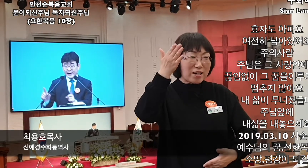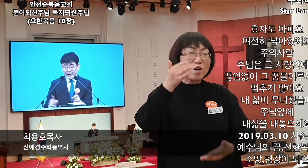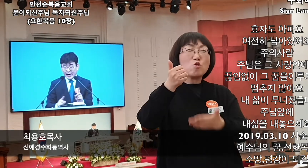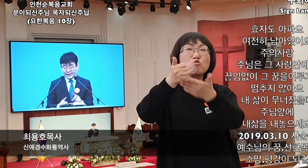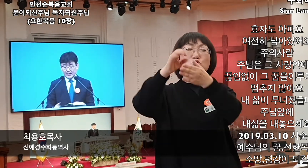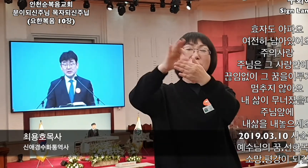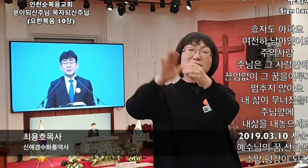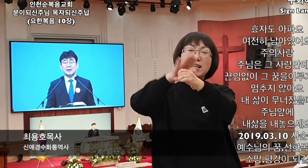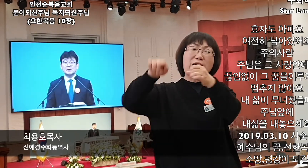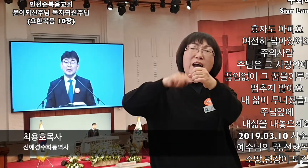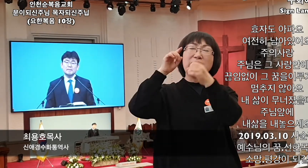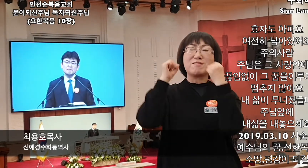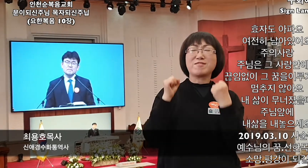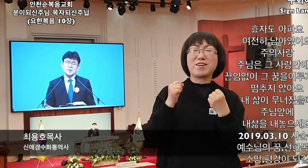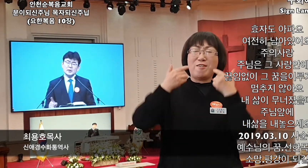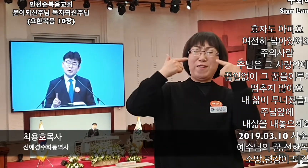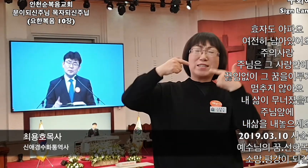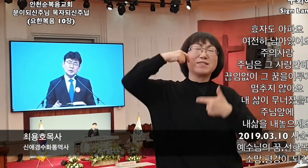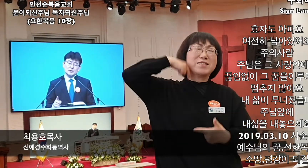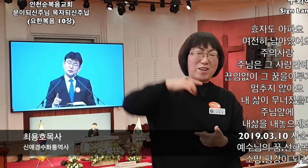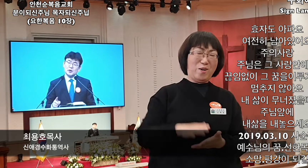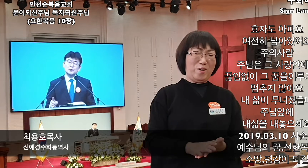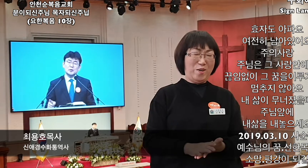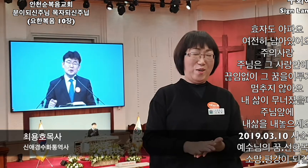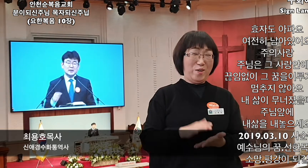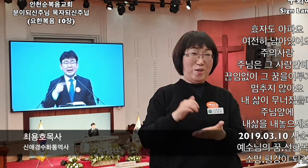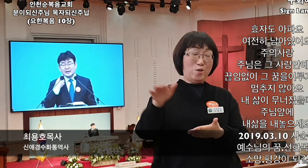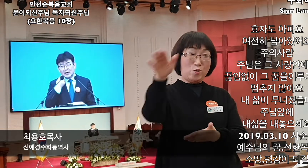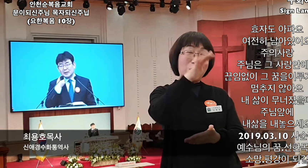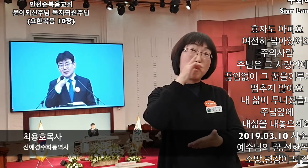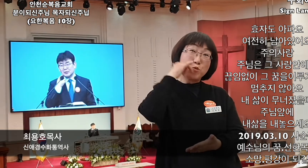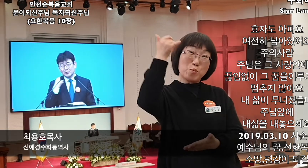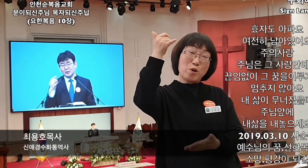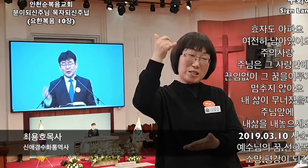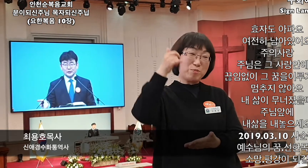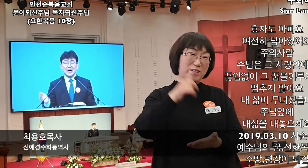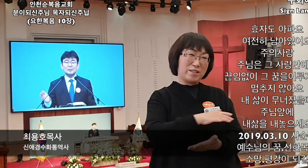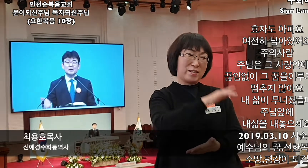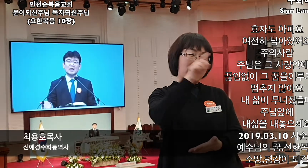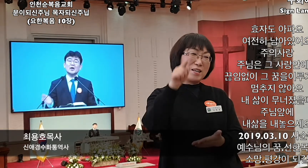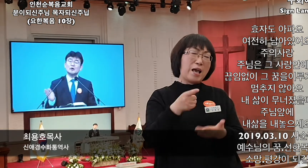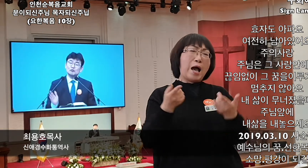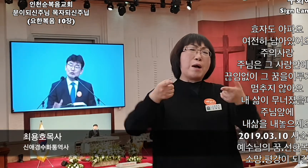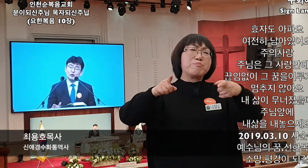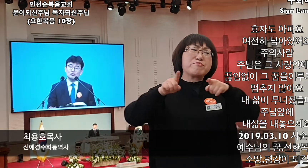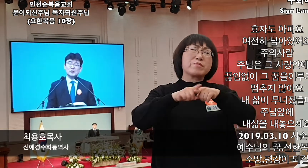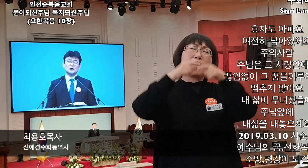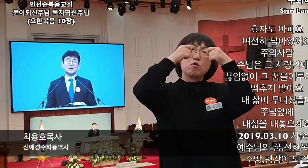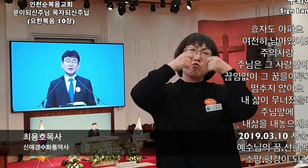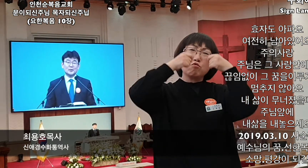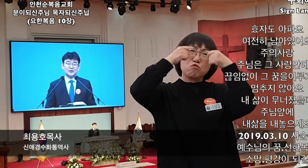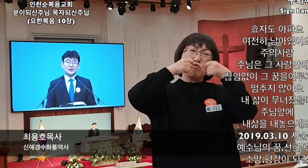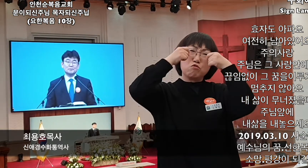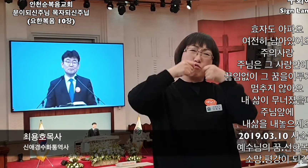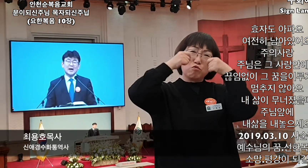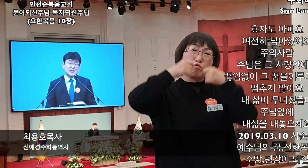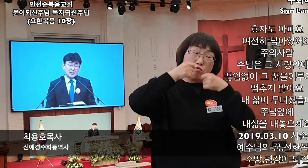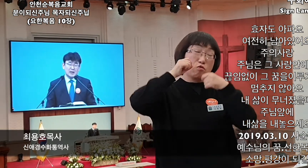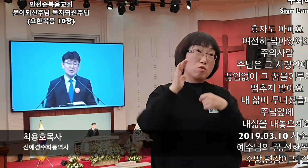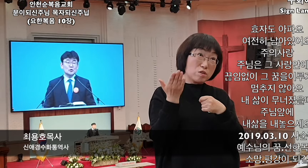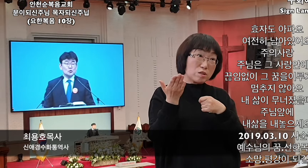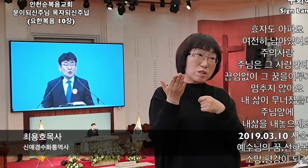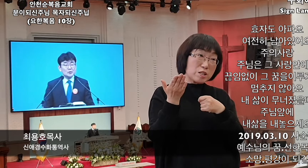주의 사랑 안에 있음을 압니다. 여러분들, 우리 부모님은 안타깝게도 거기서 함께 울어주실 수밖에 없어요.